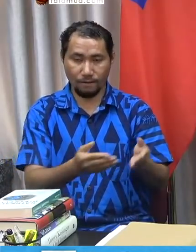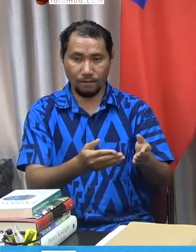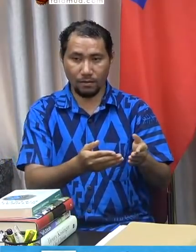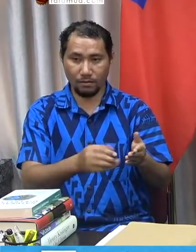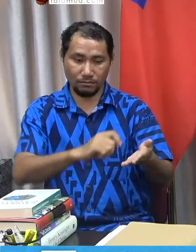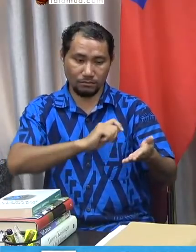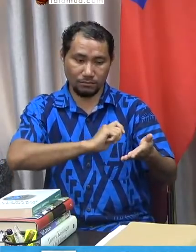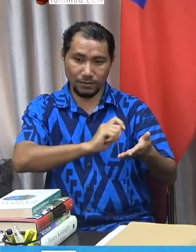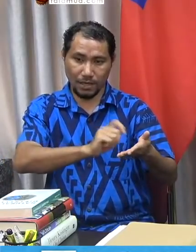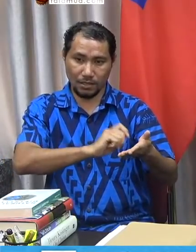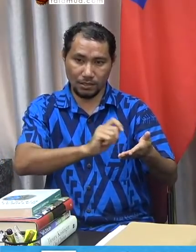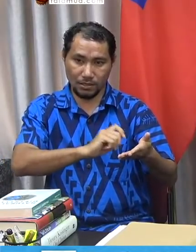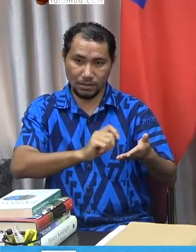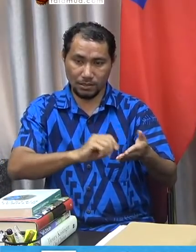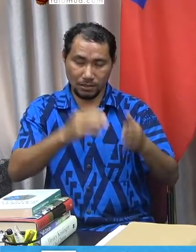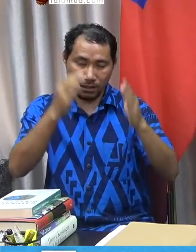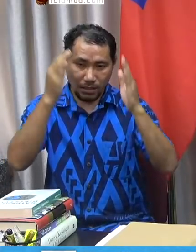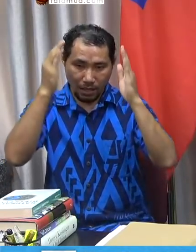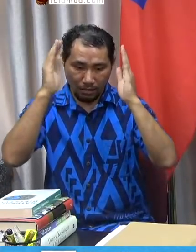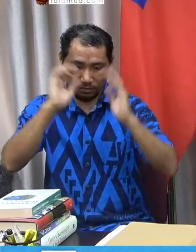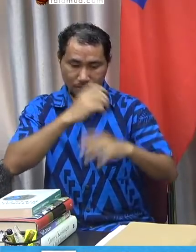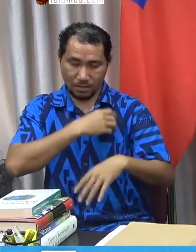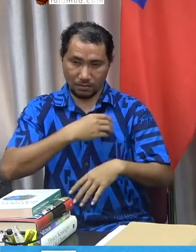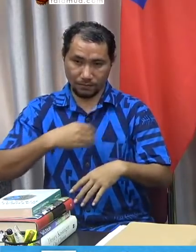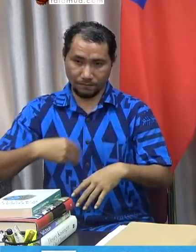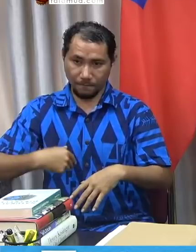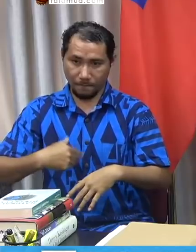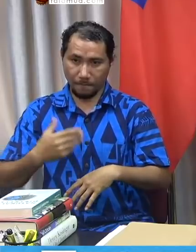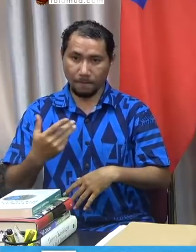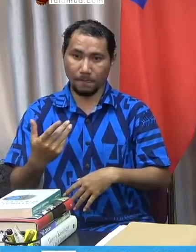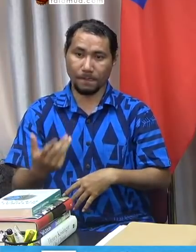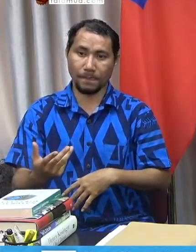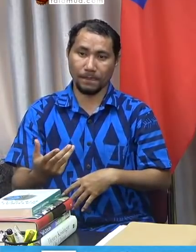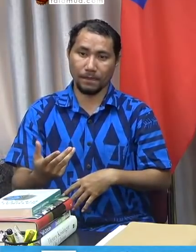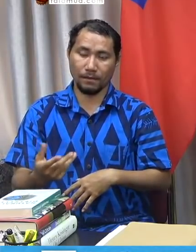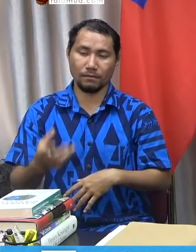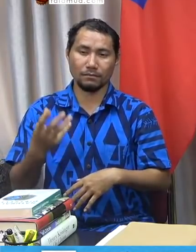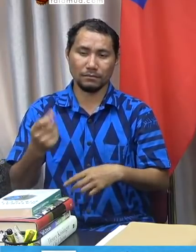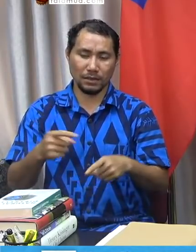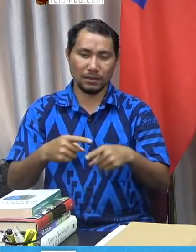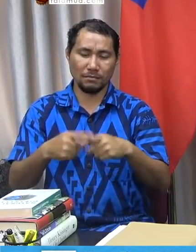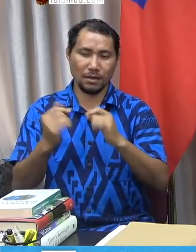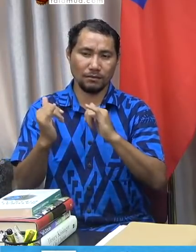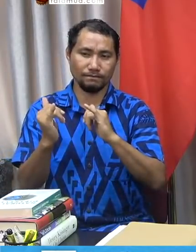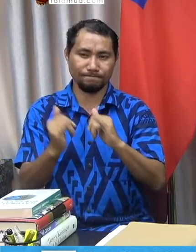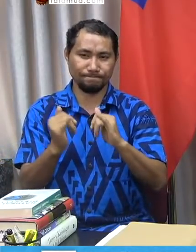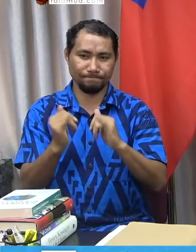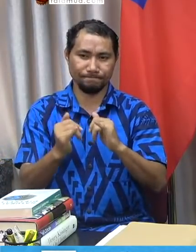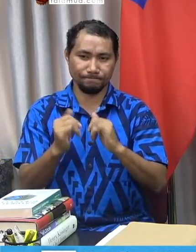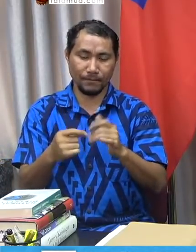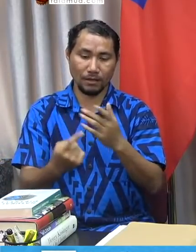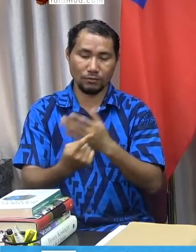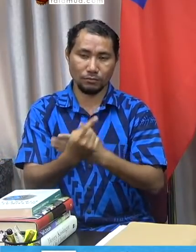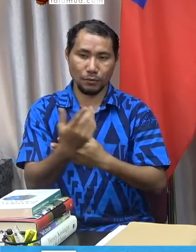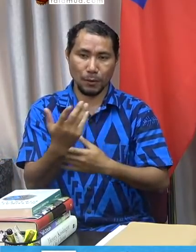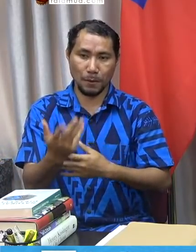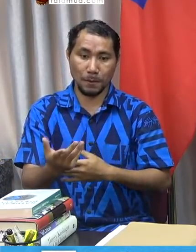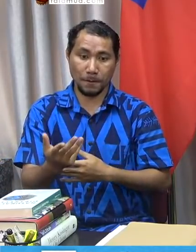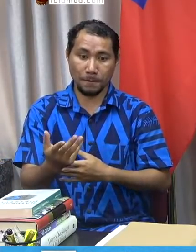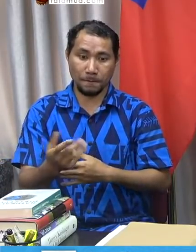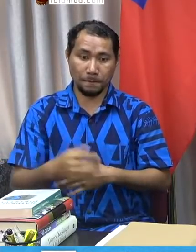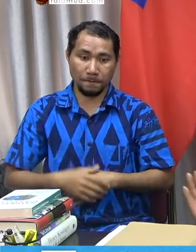e le au malo. Lea ua i ei le tūlanga uali e le mai. Ini whaamaumaunga lava i le